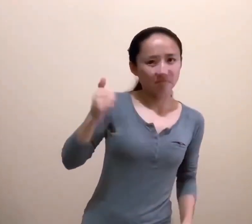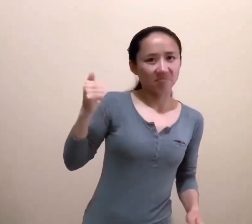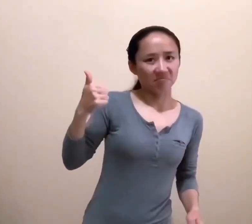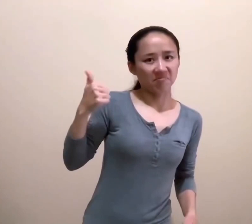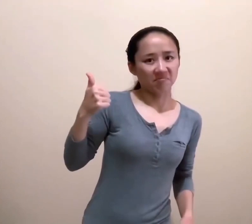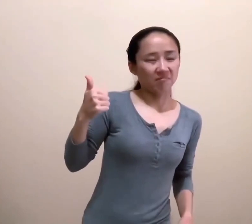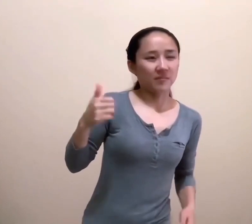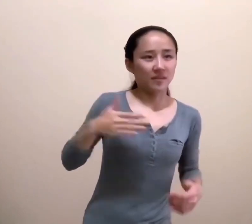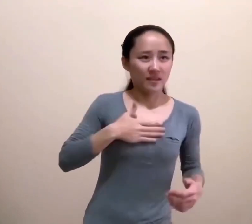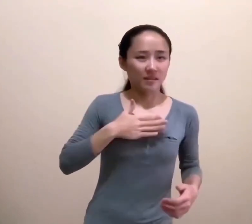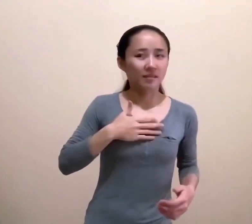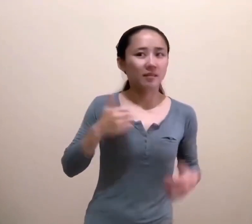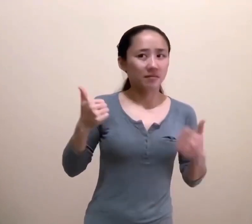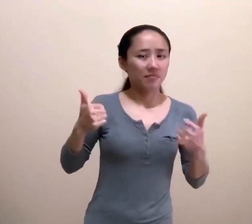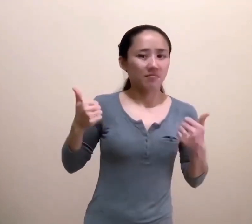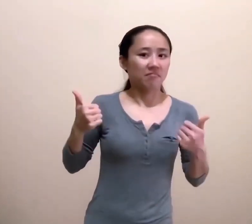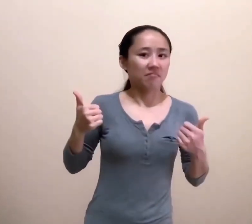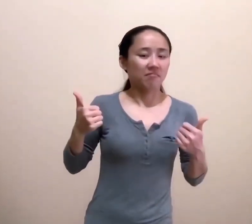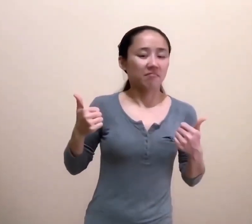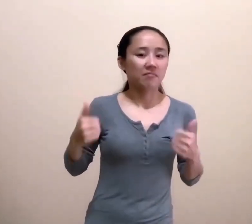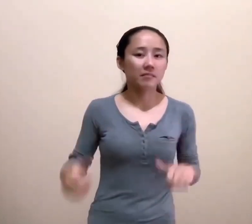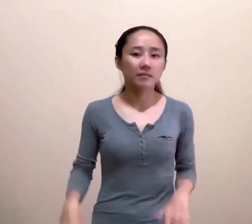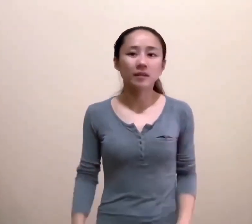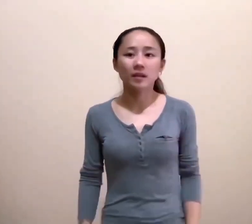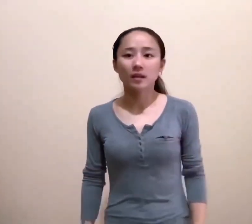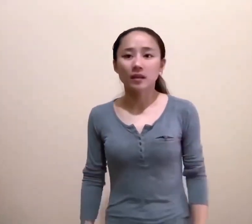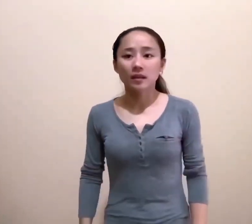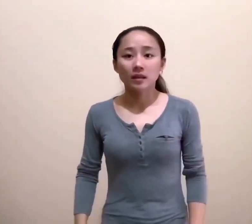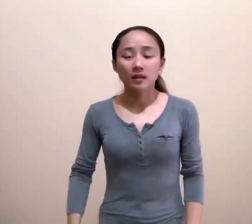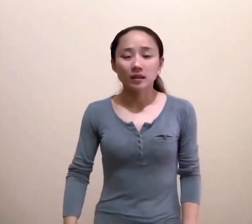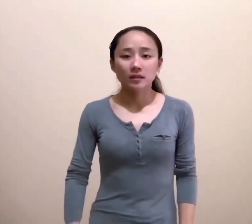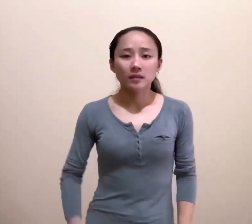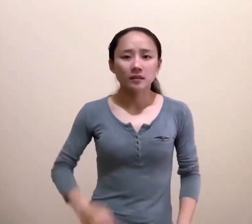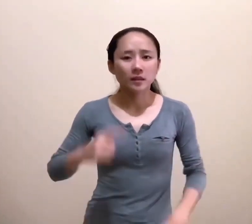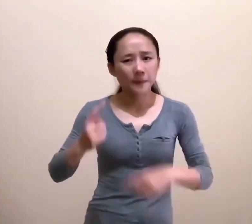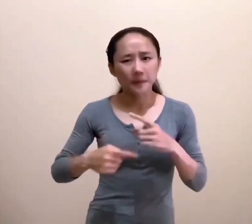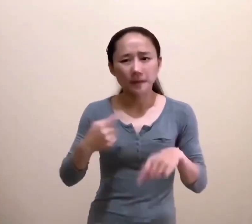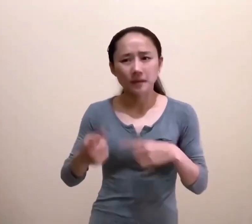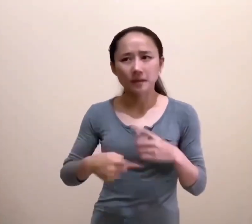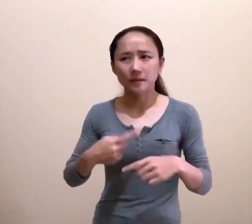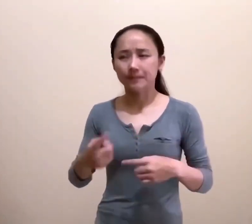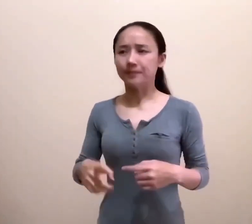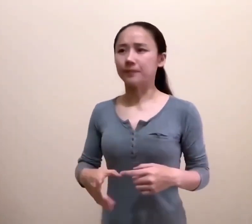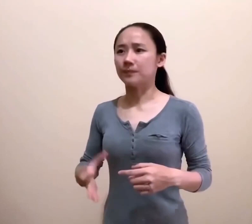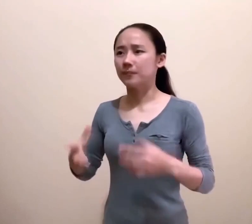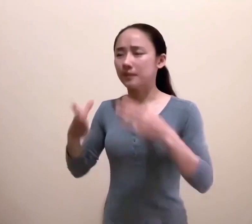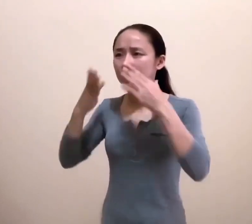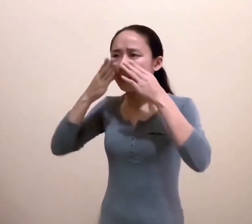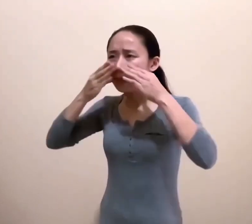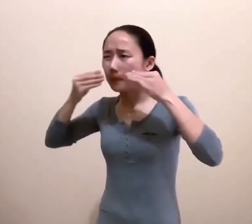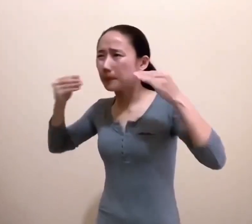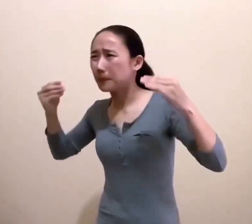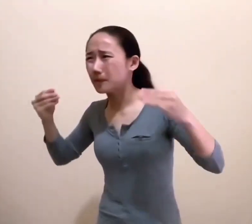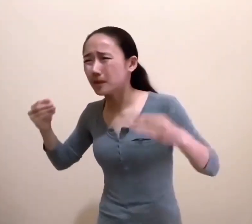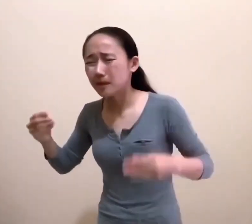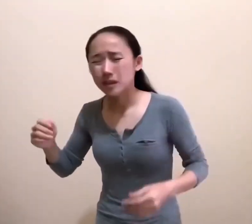né? Então respondeu: sim, eu aceito. Depois de algum